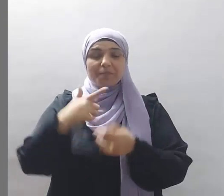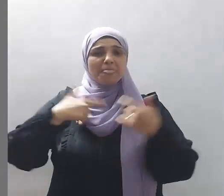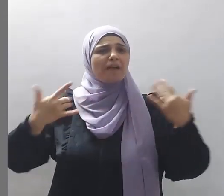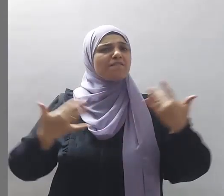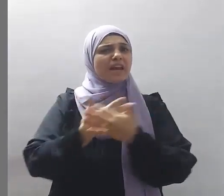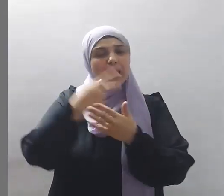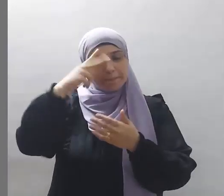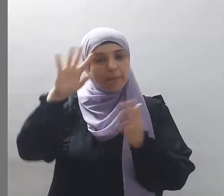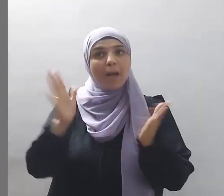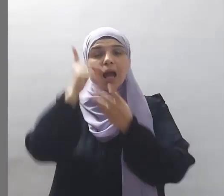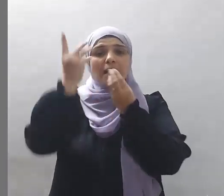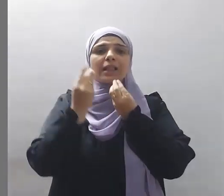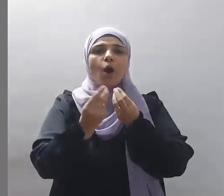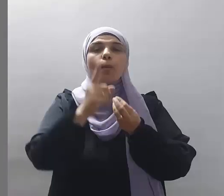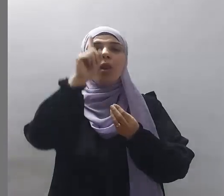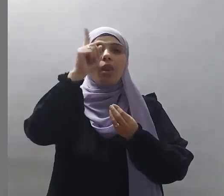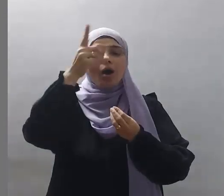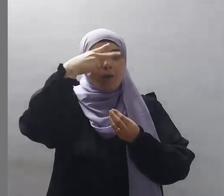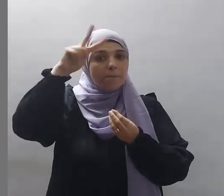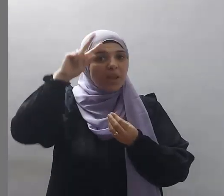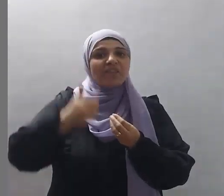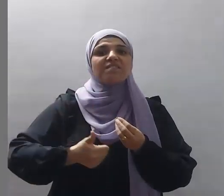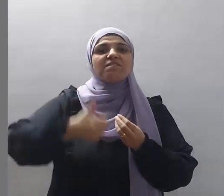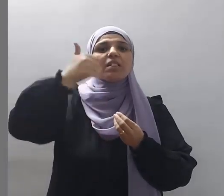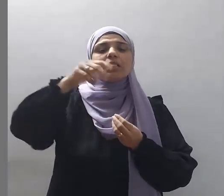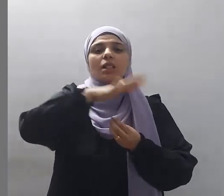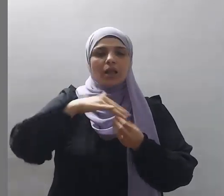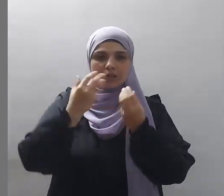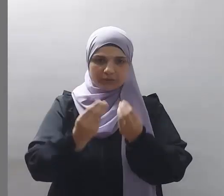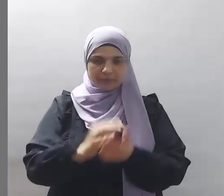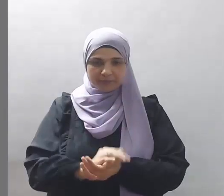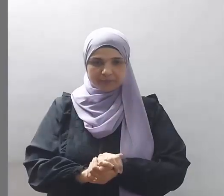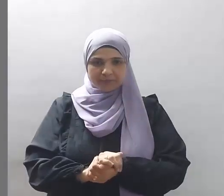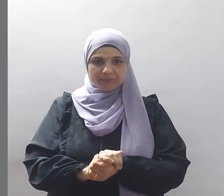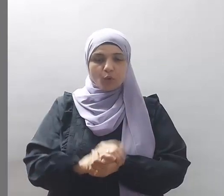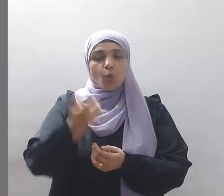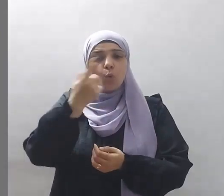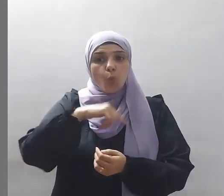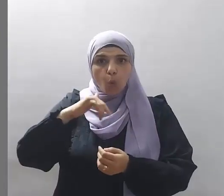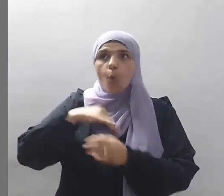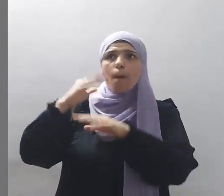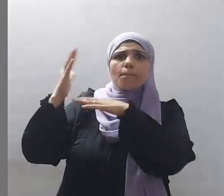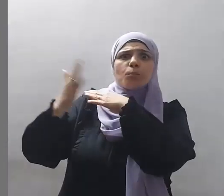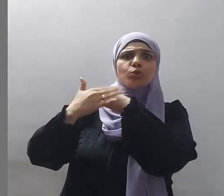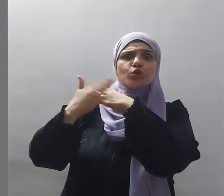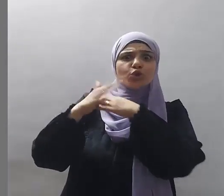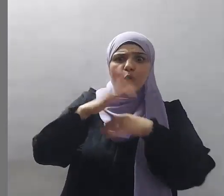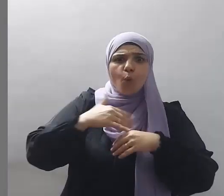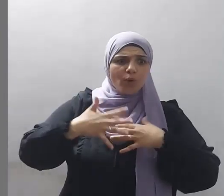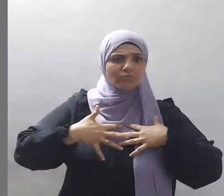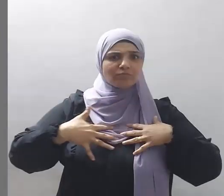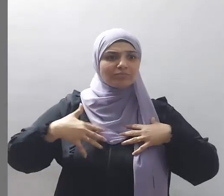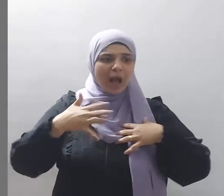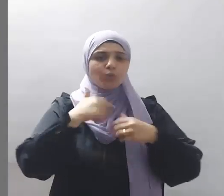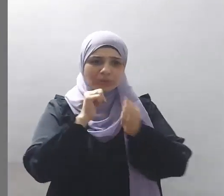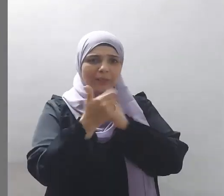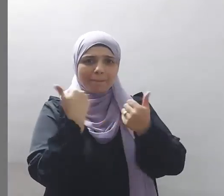بما آتاهم الله من فضله، ويستبشرون بالذين لم يلحقوا بهم